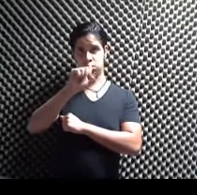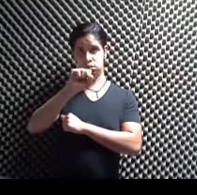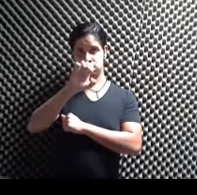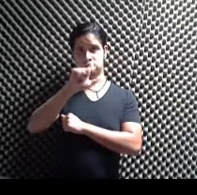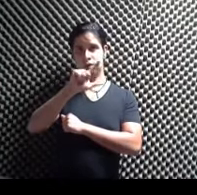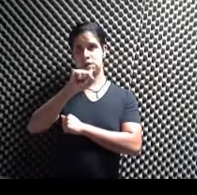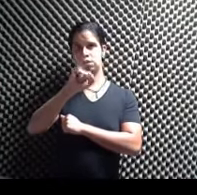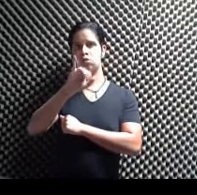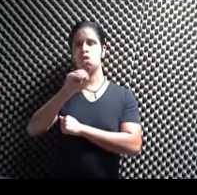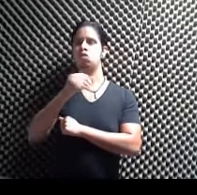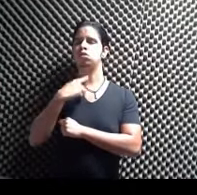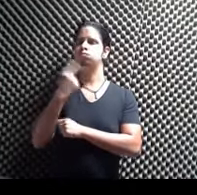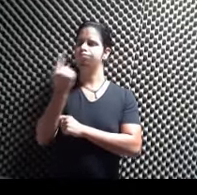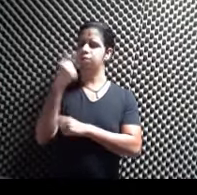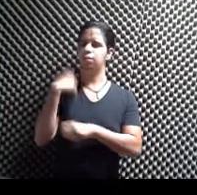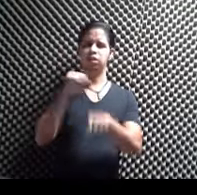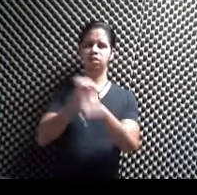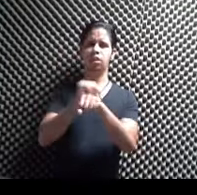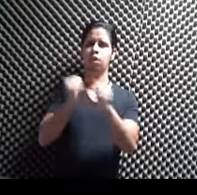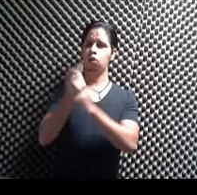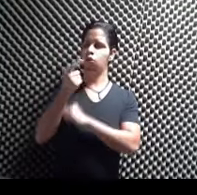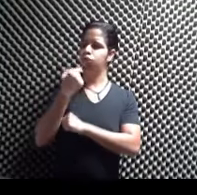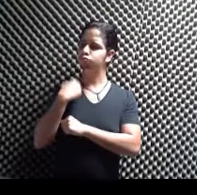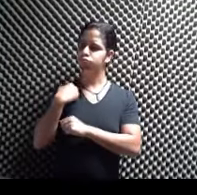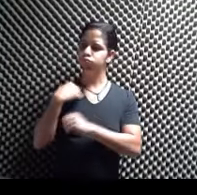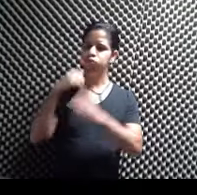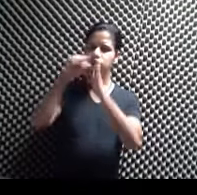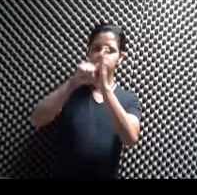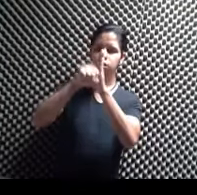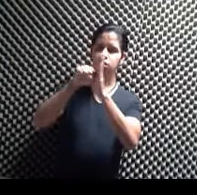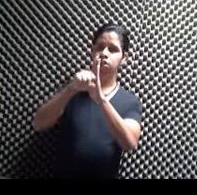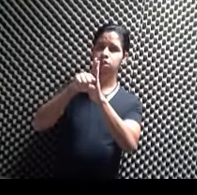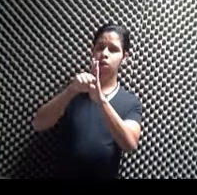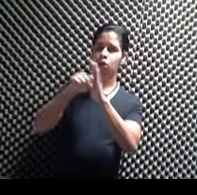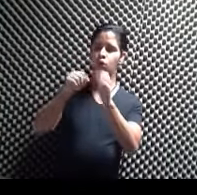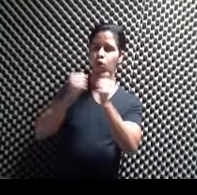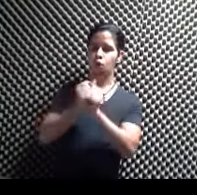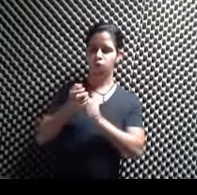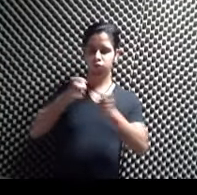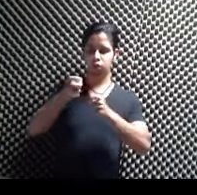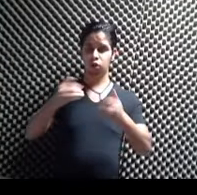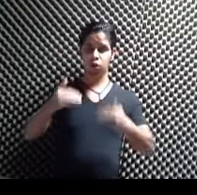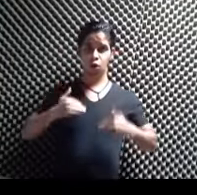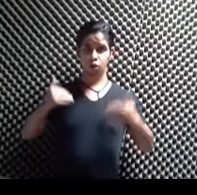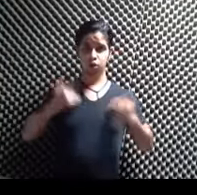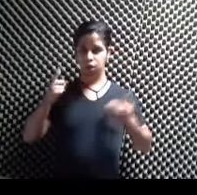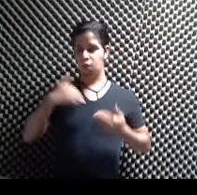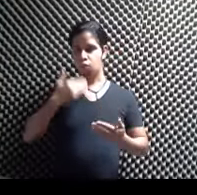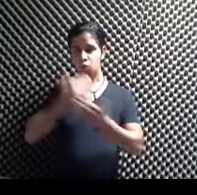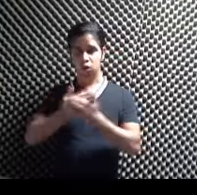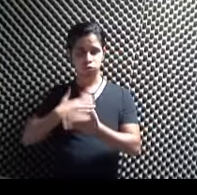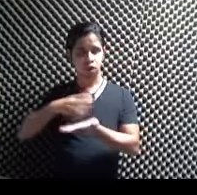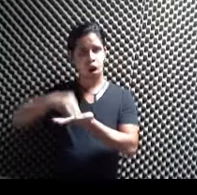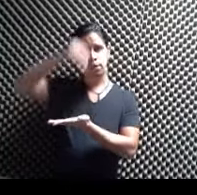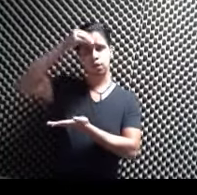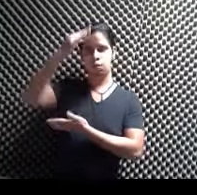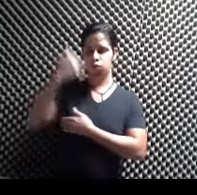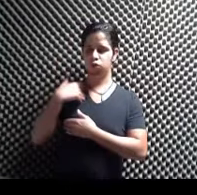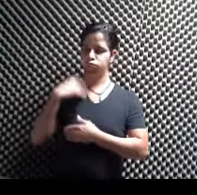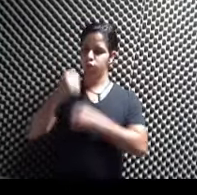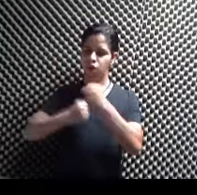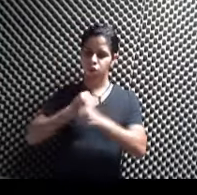siempre trabajar en cine con directores jóvenes es una escuela para ambas, para el director y para uno como actor, porque pues, ¿verdad? Los años